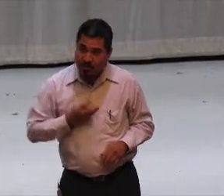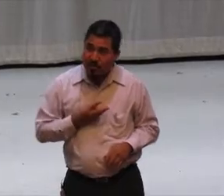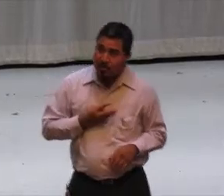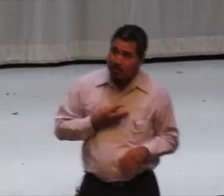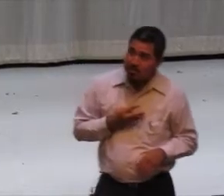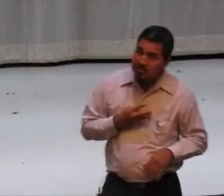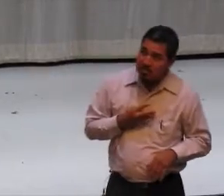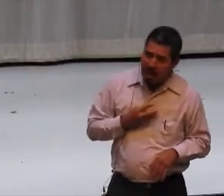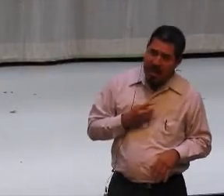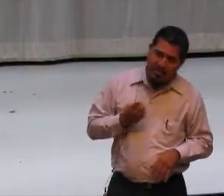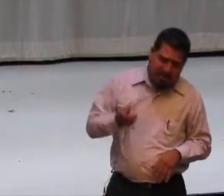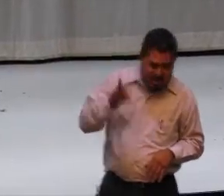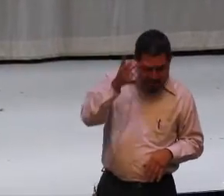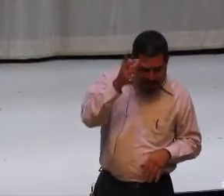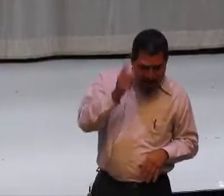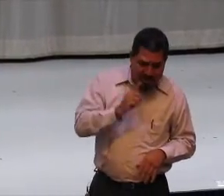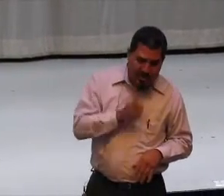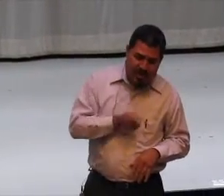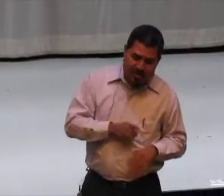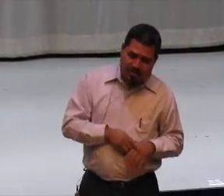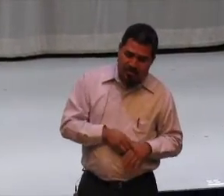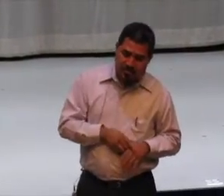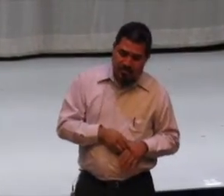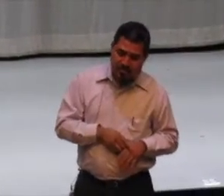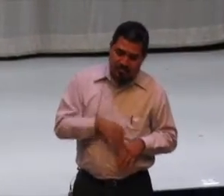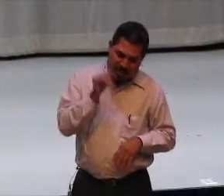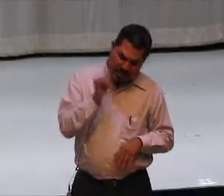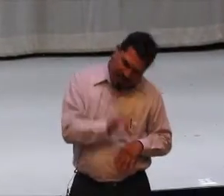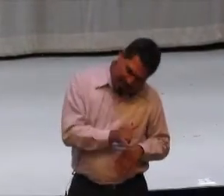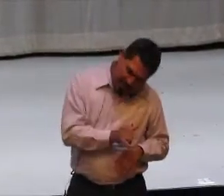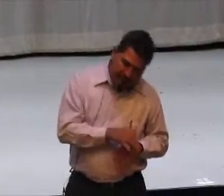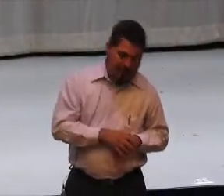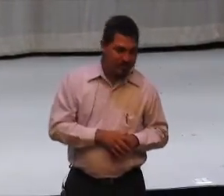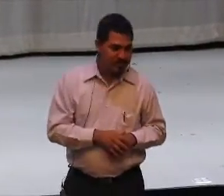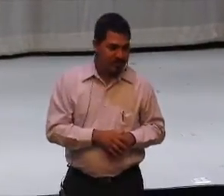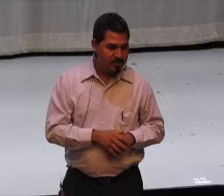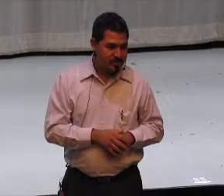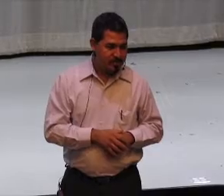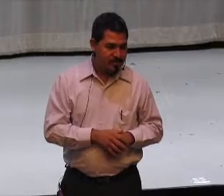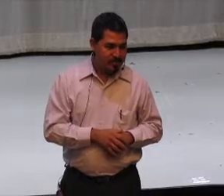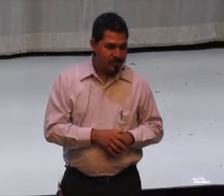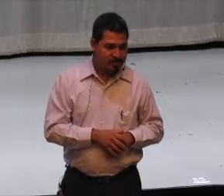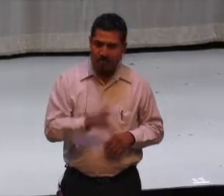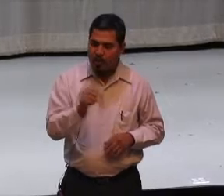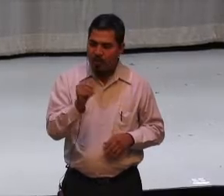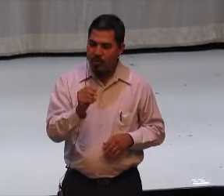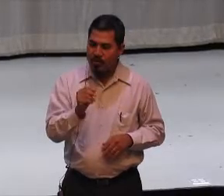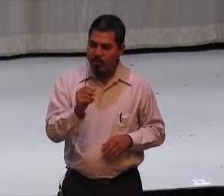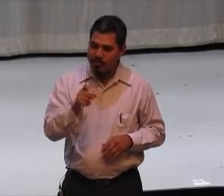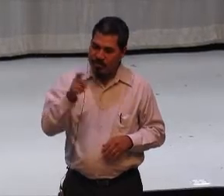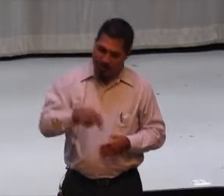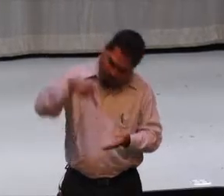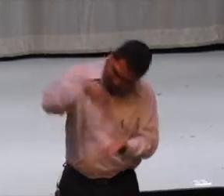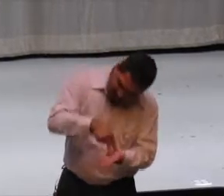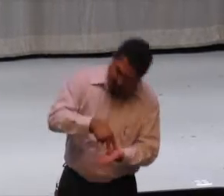Nosotros, ah, pues sí, Satanás tiene razón, aquí me quedo. No, necesitamos pararnos,